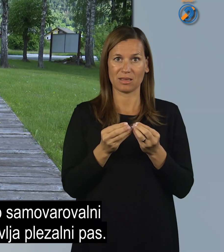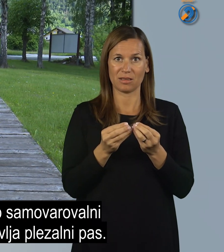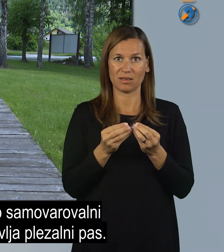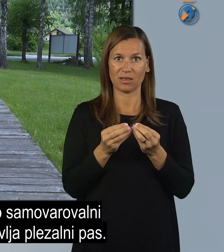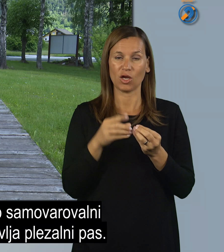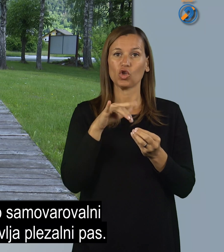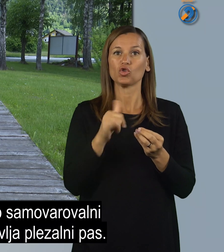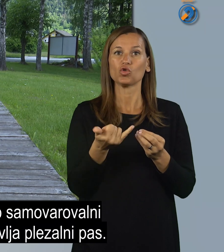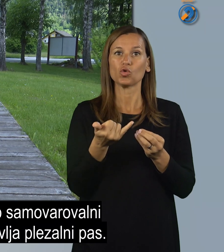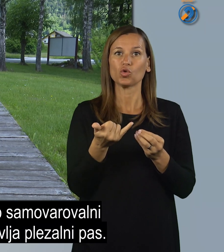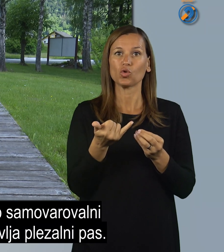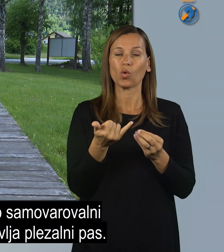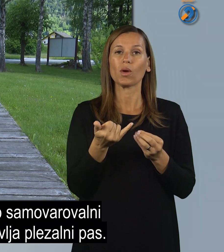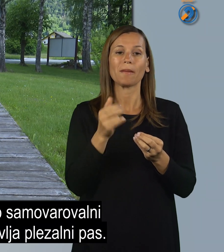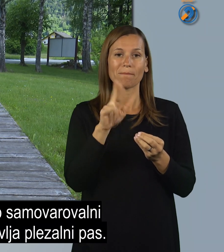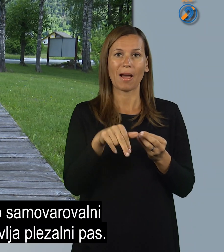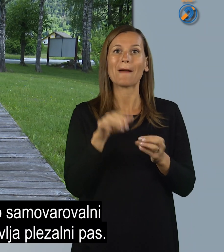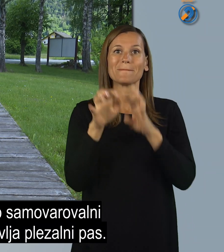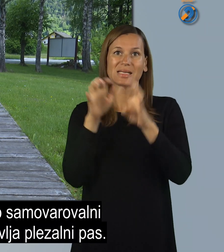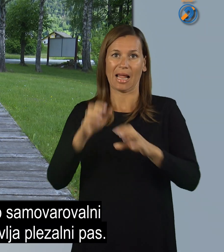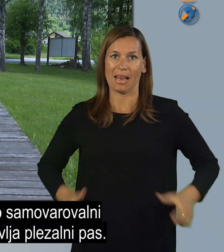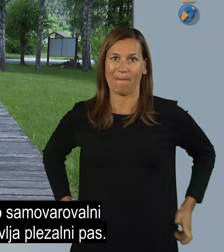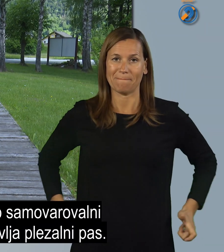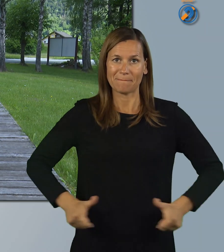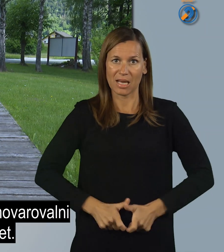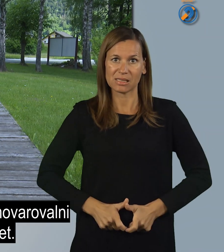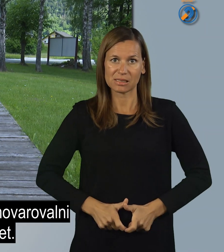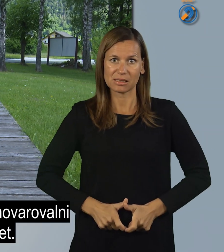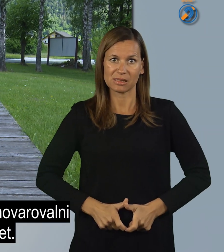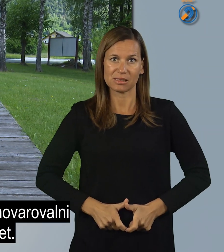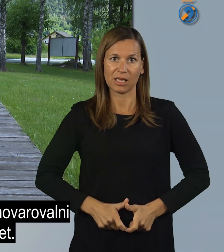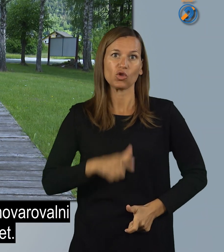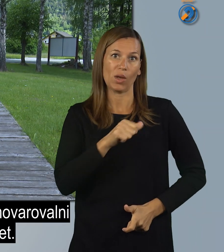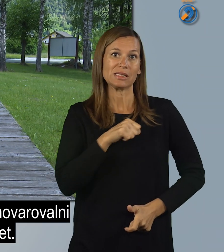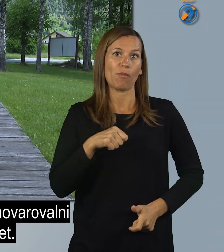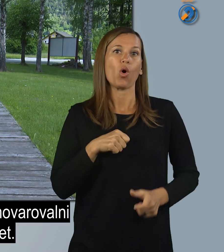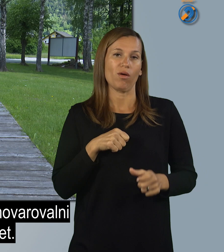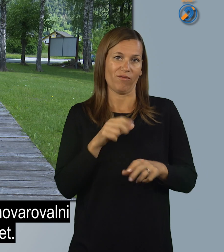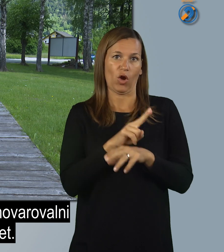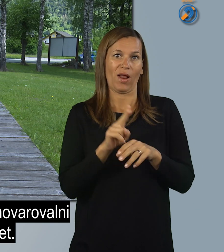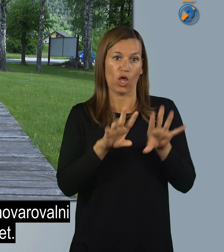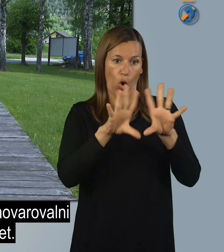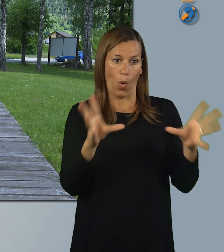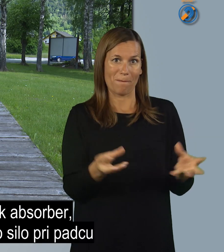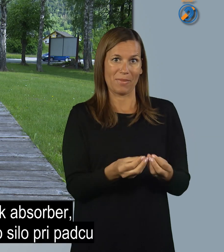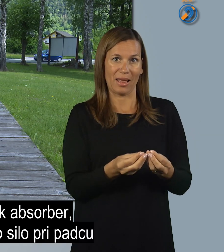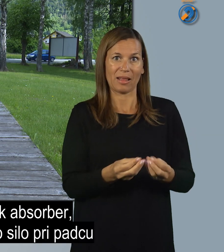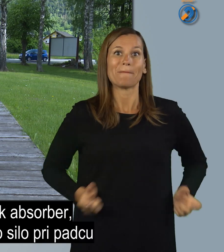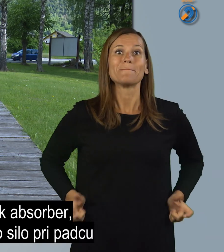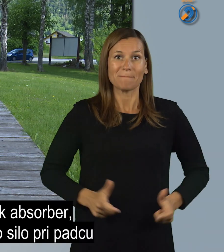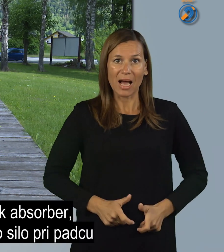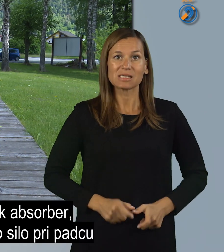je sestavljen tudi z plezalnim pasom. Ja. Se pravi, to je samovarovalni komplet, dve